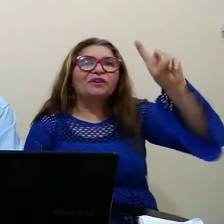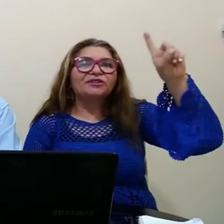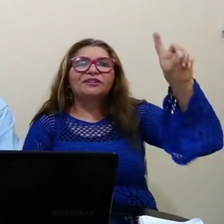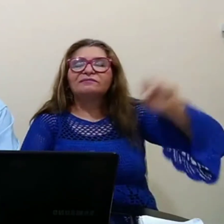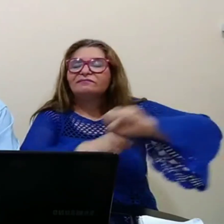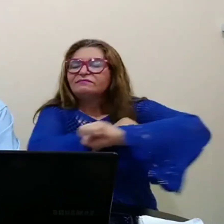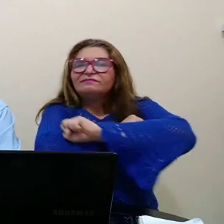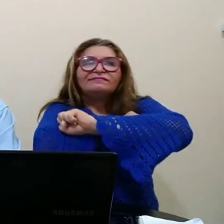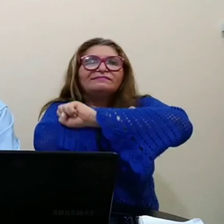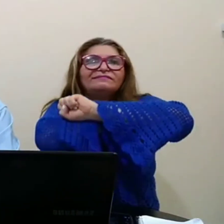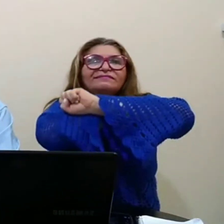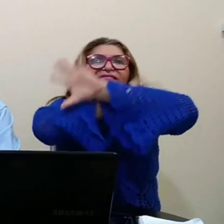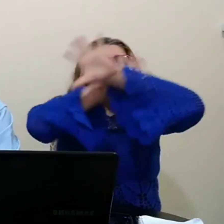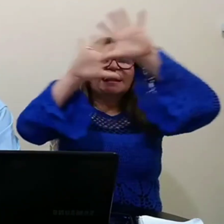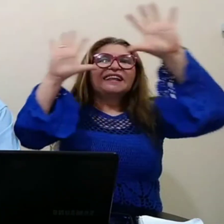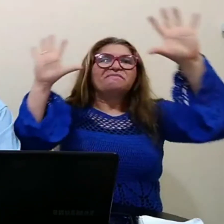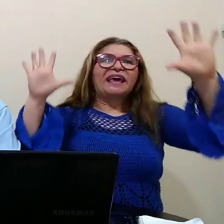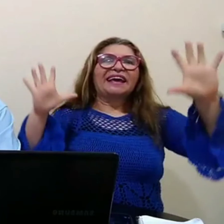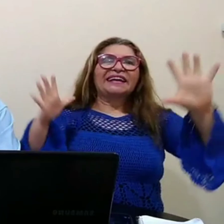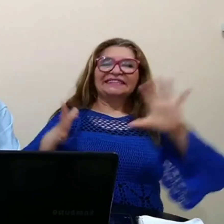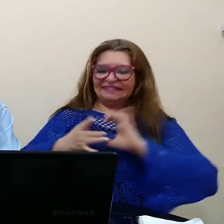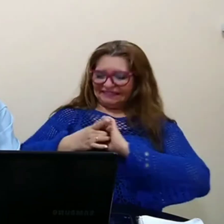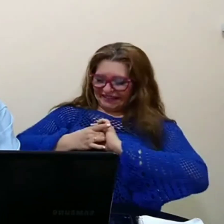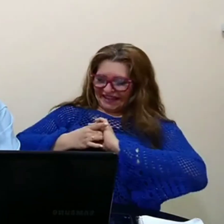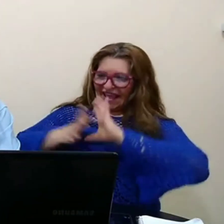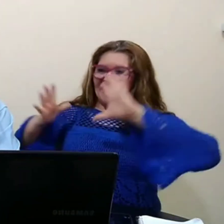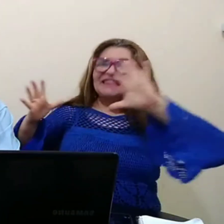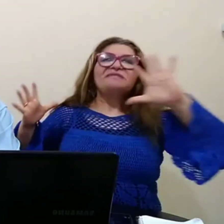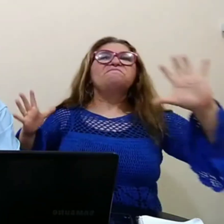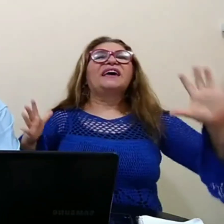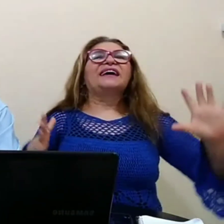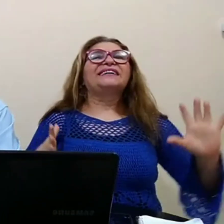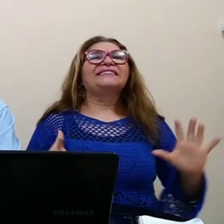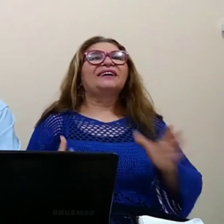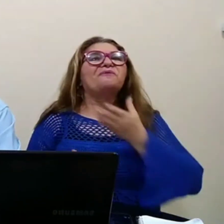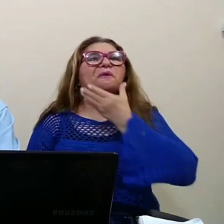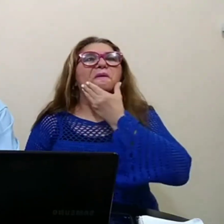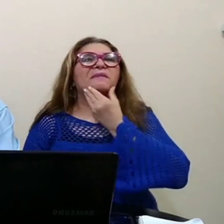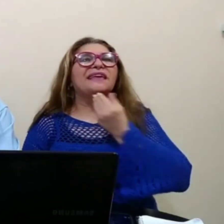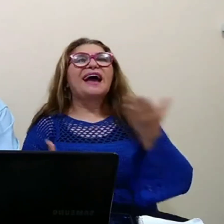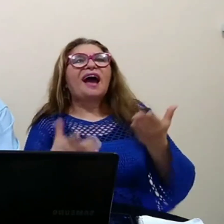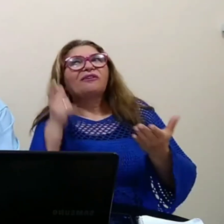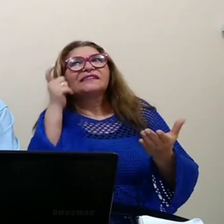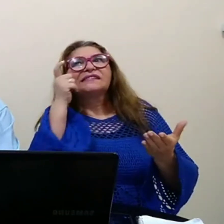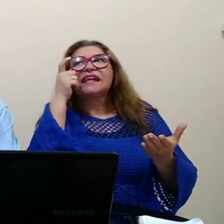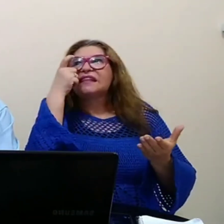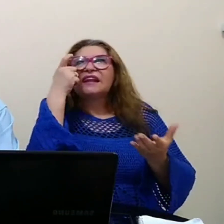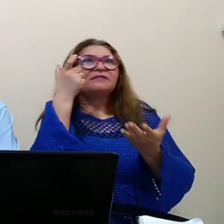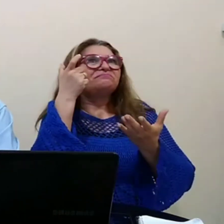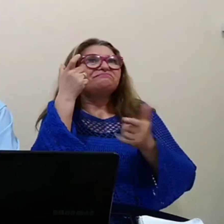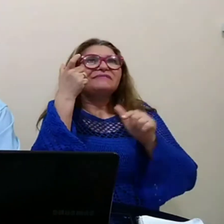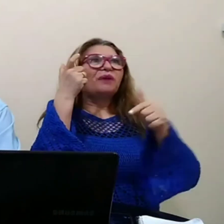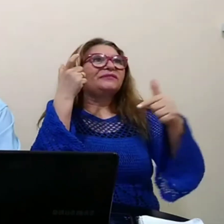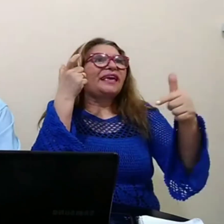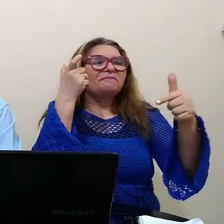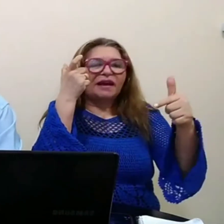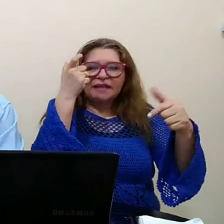liberta aquele homem daquela legião de demônios. E aquele homem agora